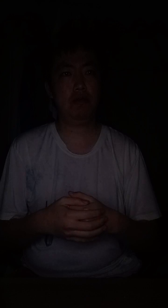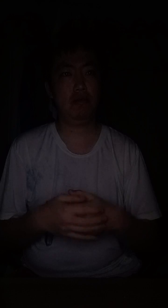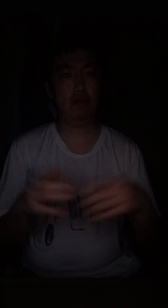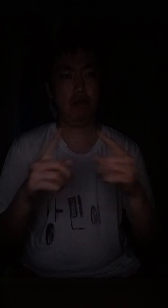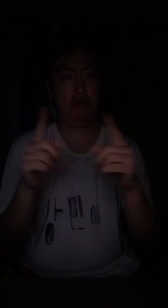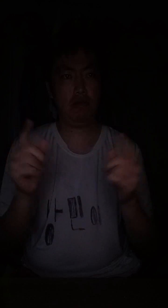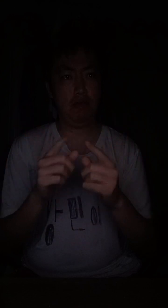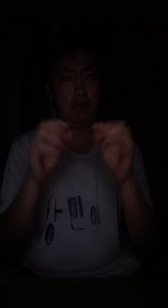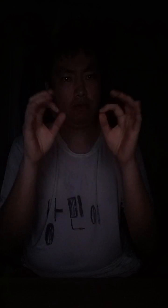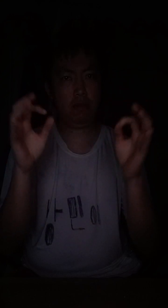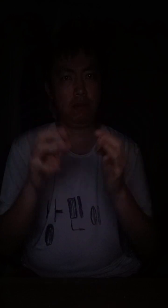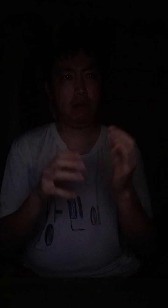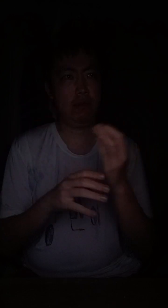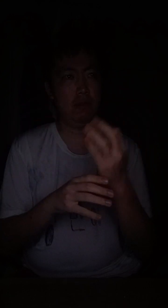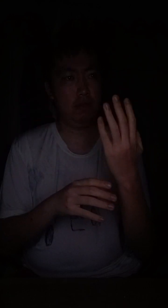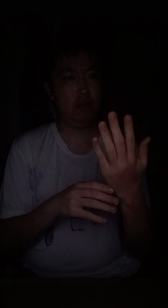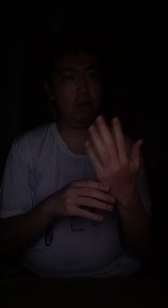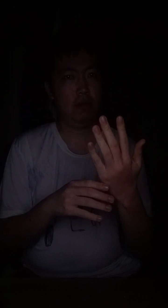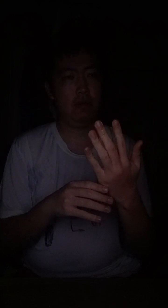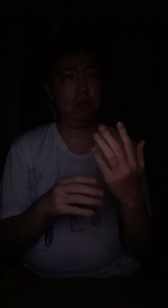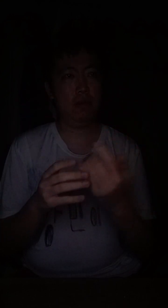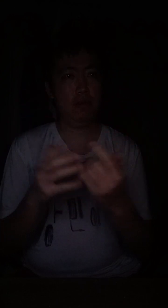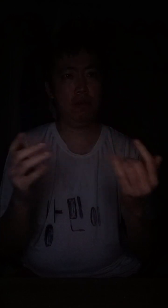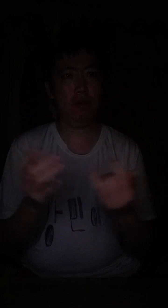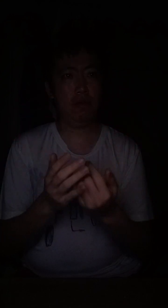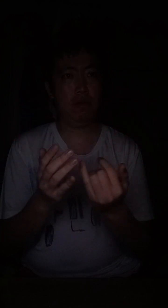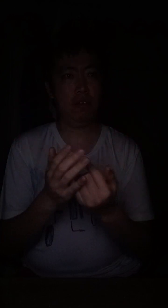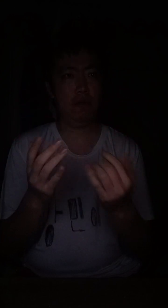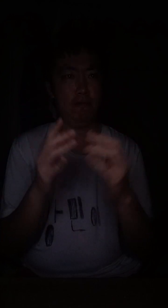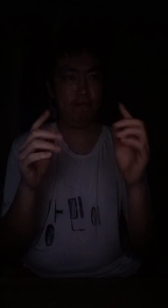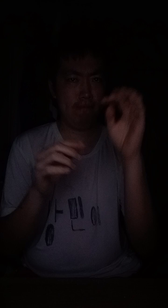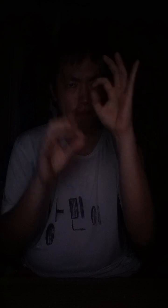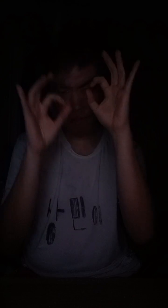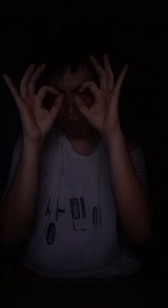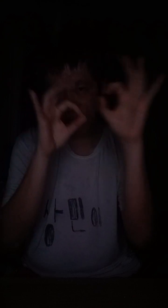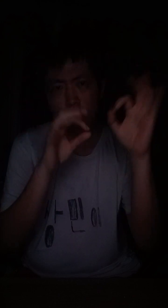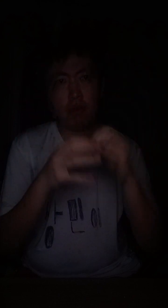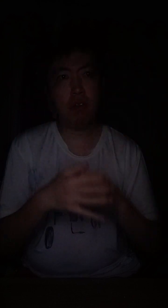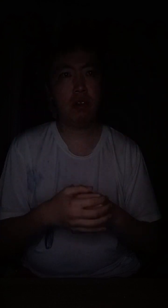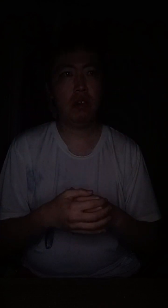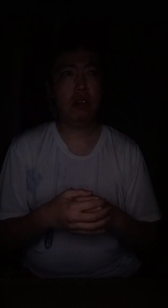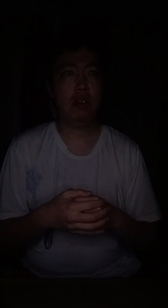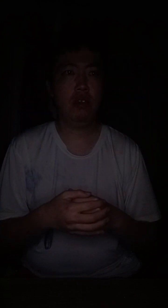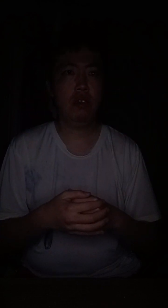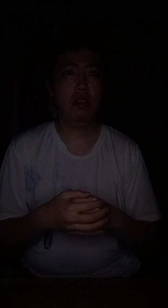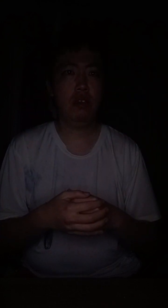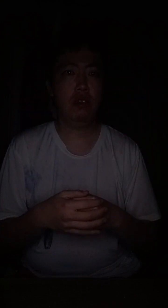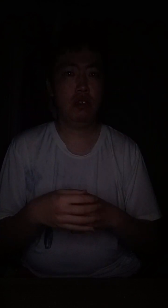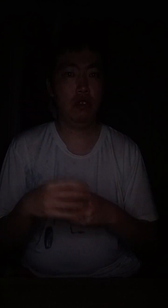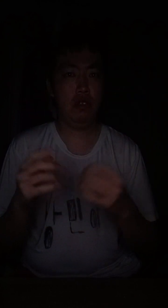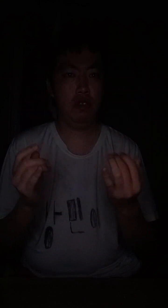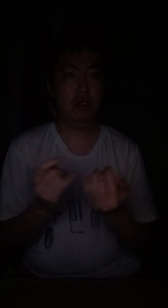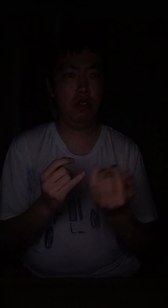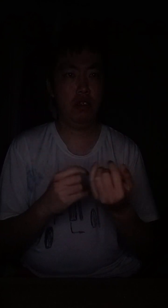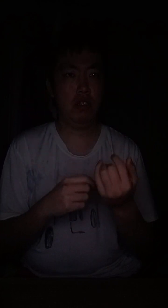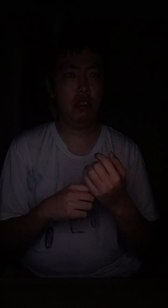화장실에 몰래카메라 5개를 설치하고 탐지기로 찾아봤습니다. 온라인에서 판매 1위인 이